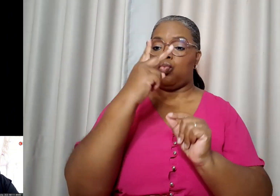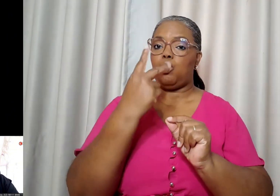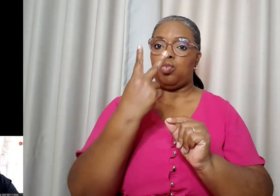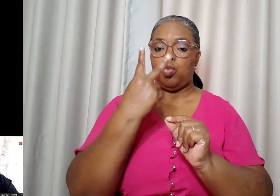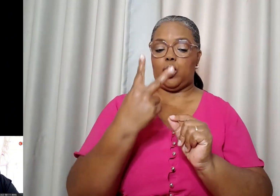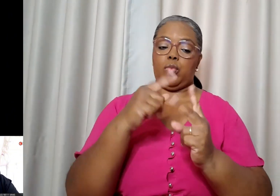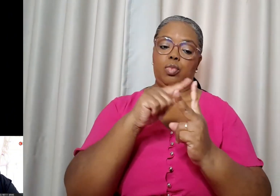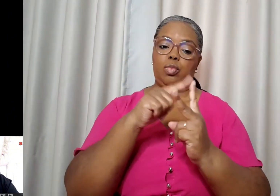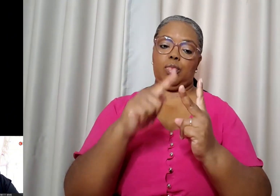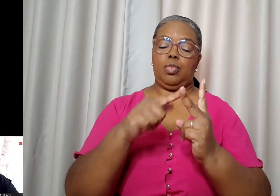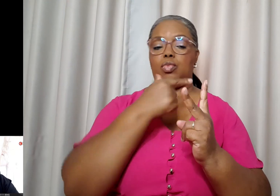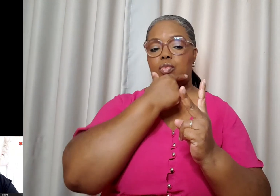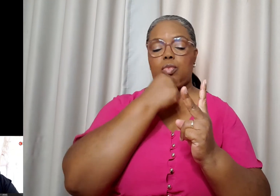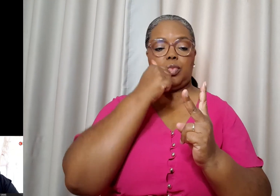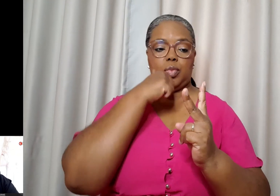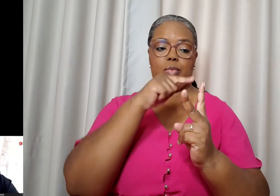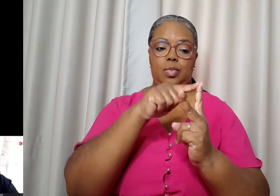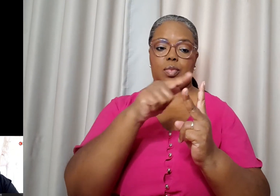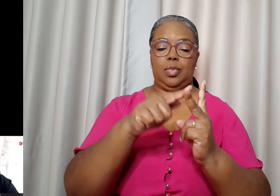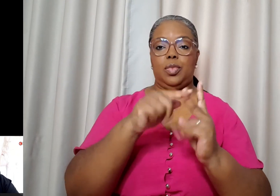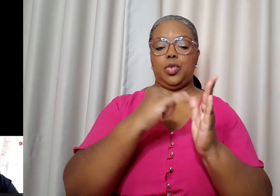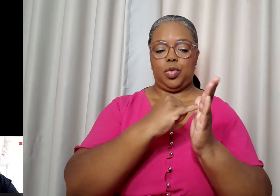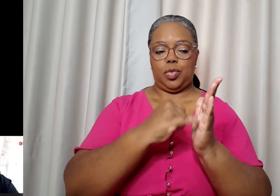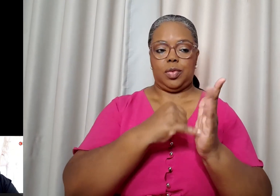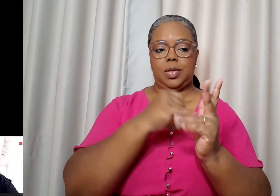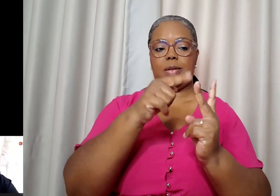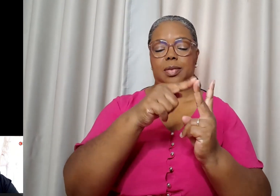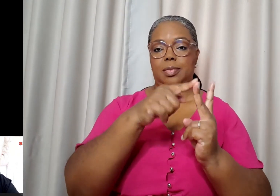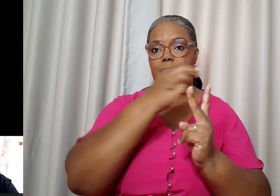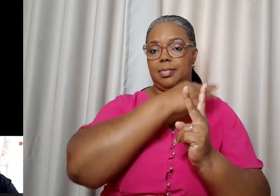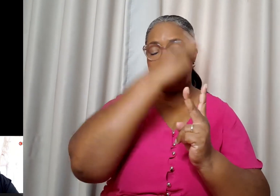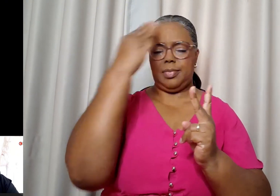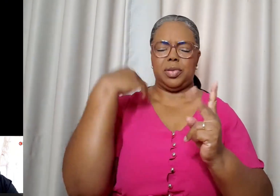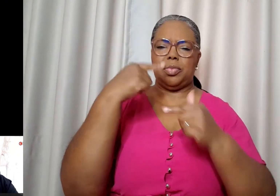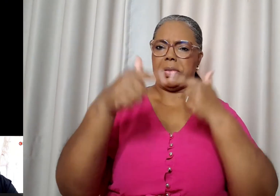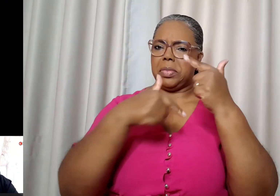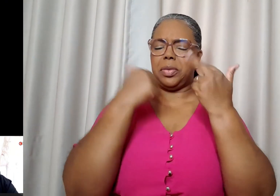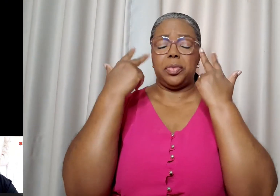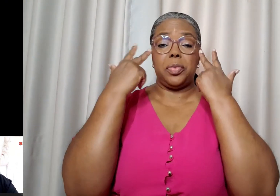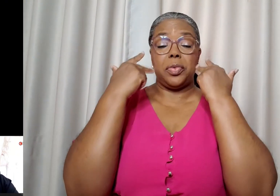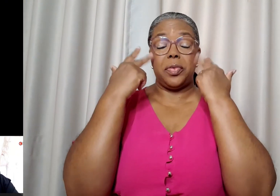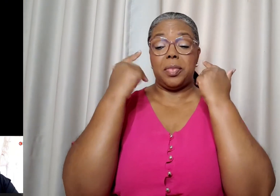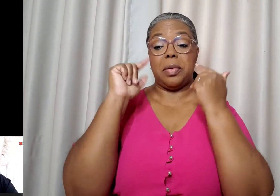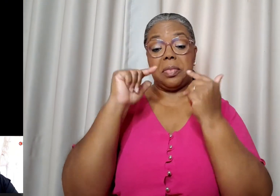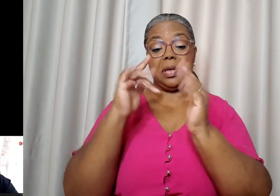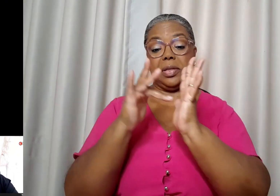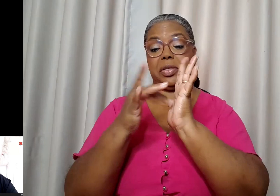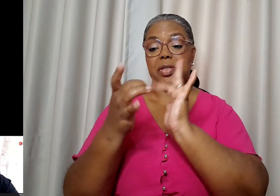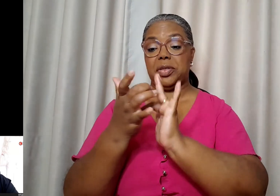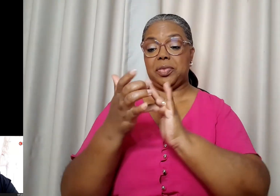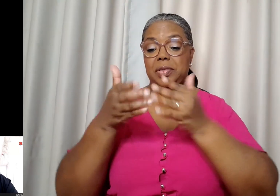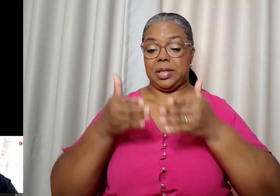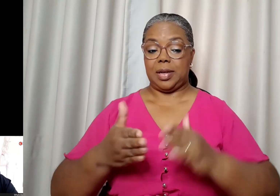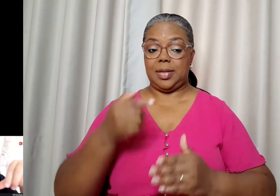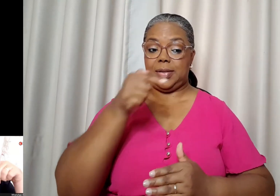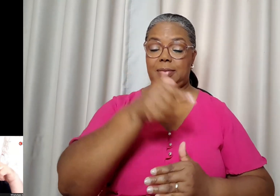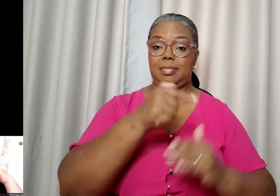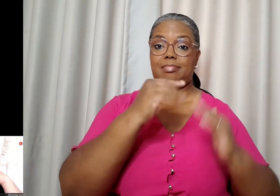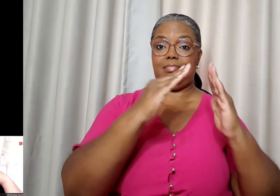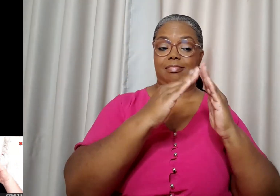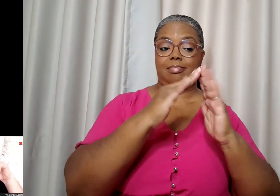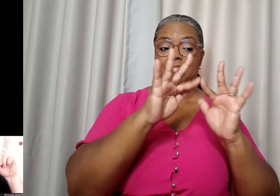Jesus nascesse naquela casa. Certo? E por quê? Porque